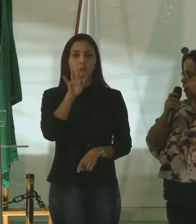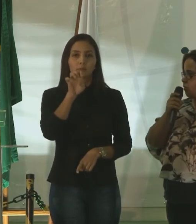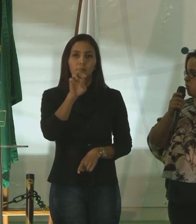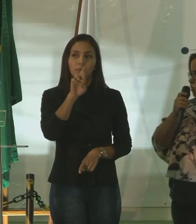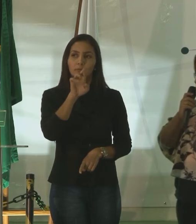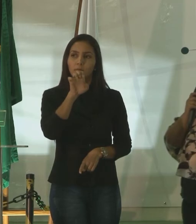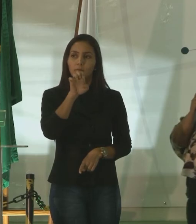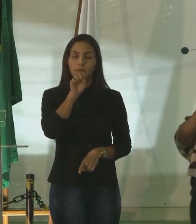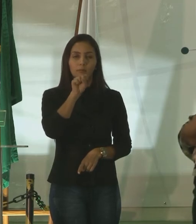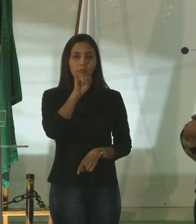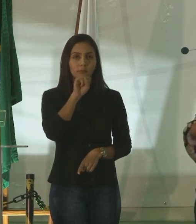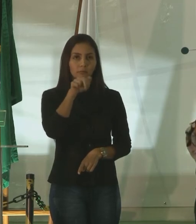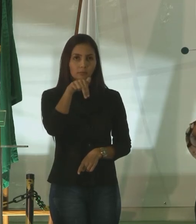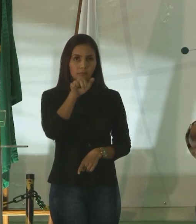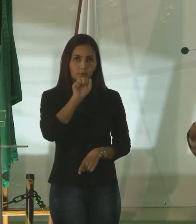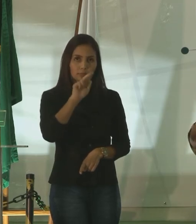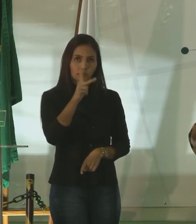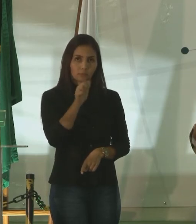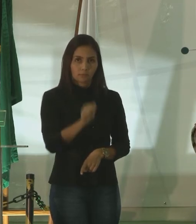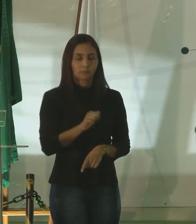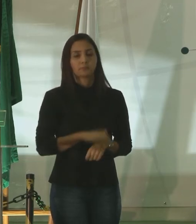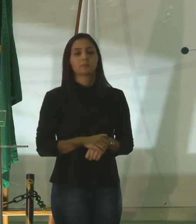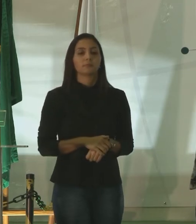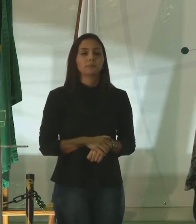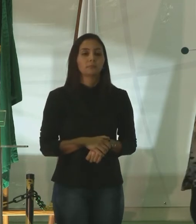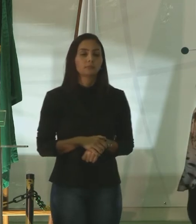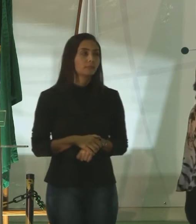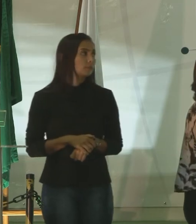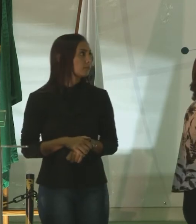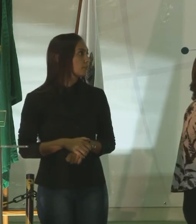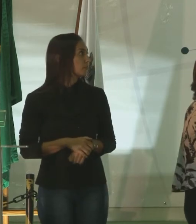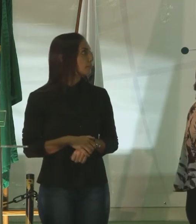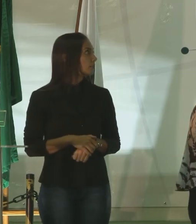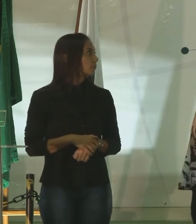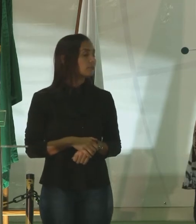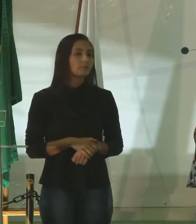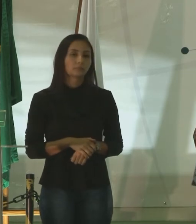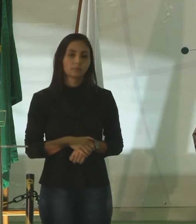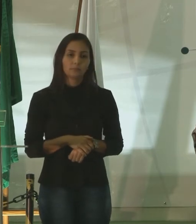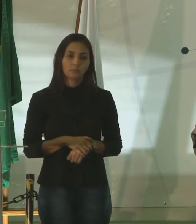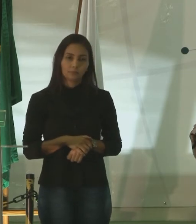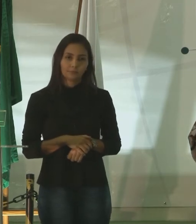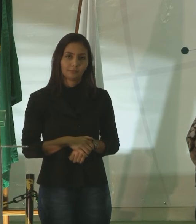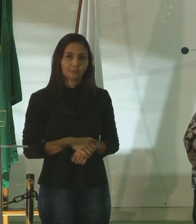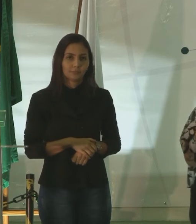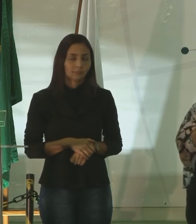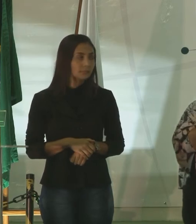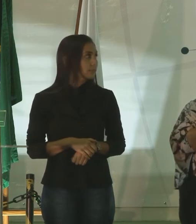quase um ano de trabalho. Mais de um ano de trabalho. Pode passar, por favor. Então, a gente